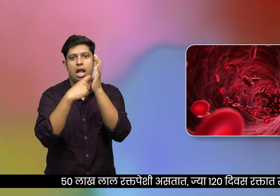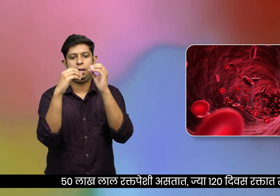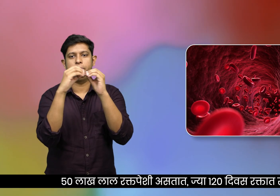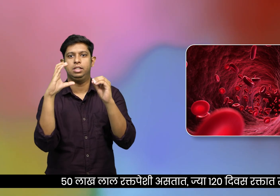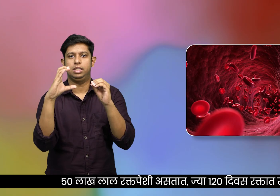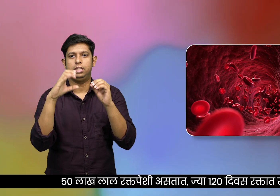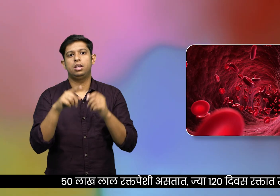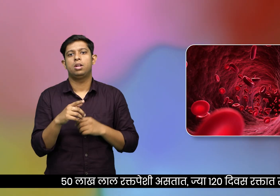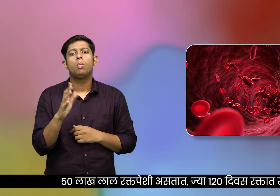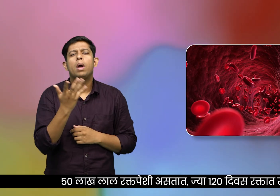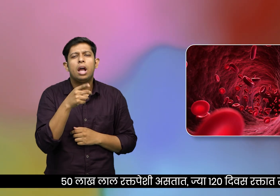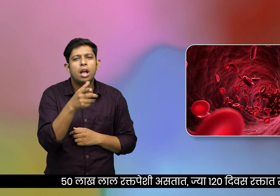दिवस रक्तात राहतात.